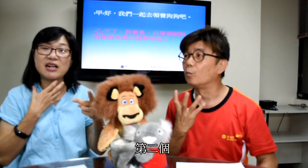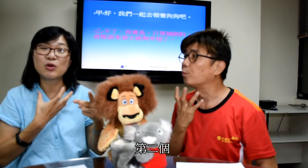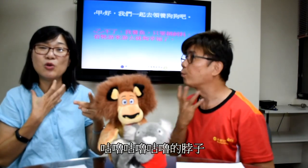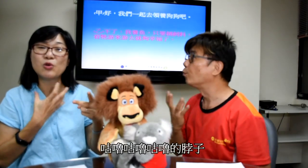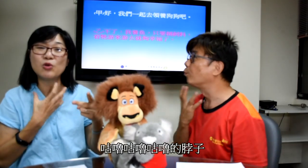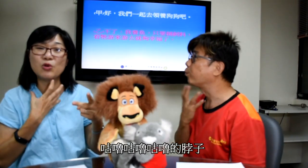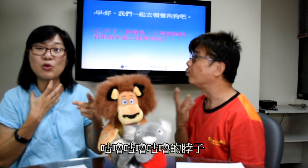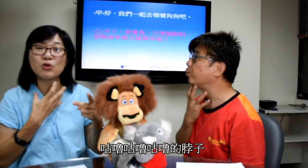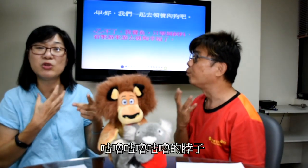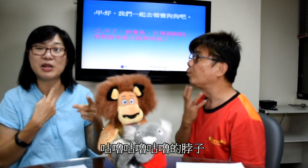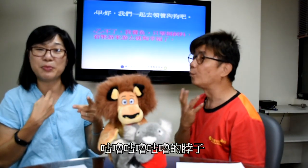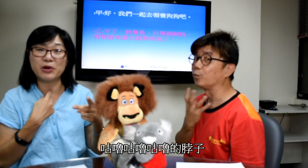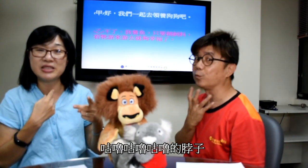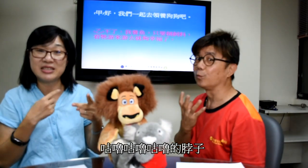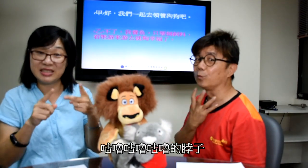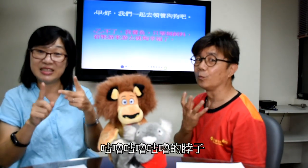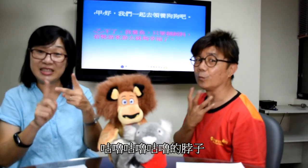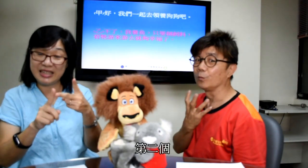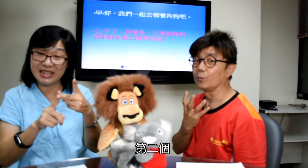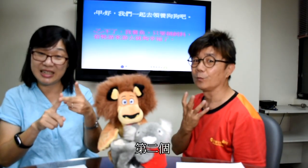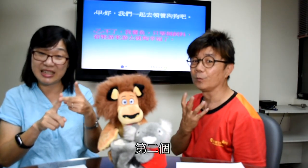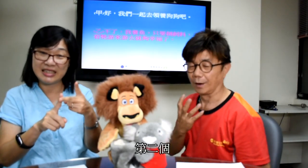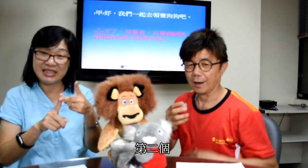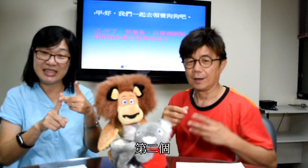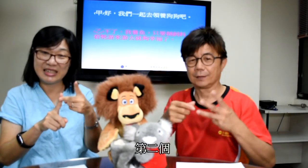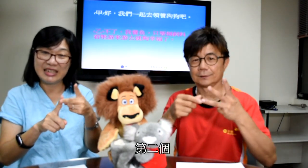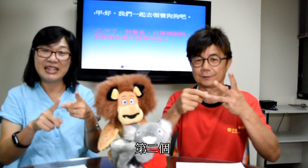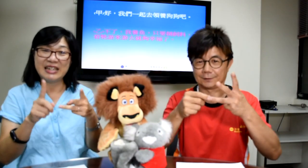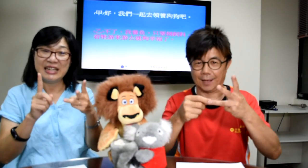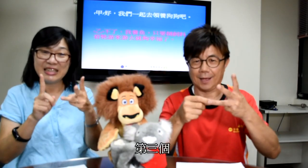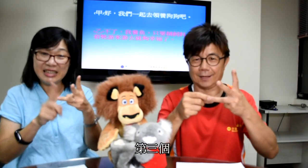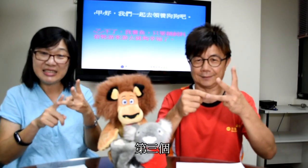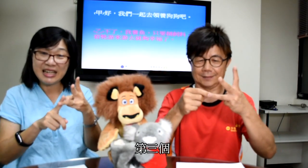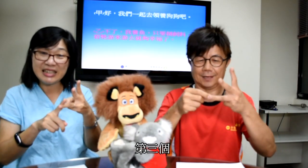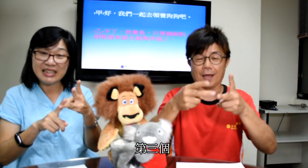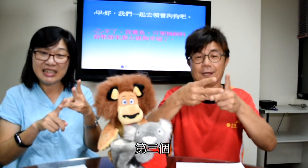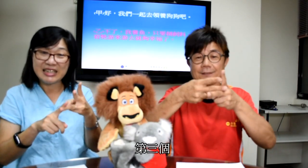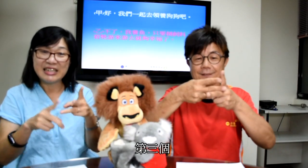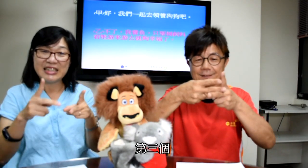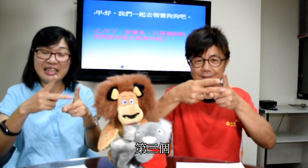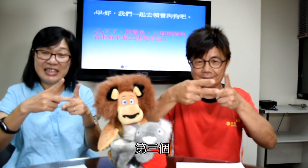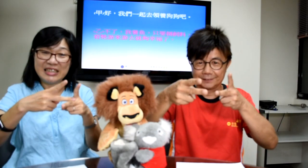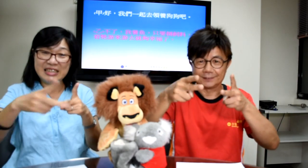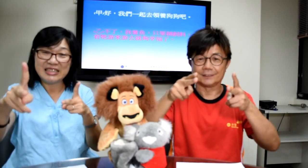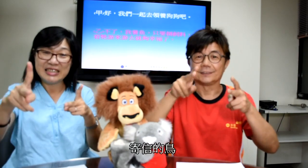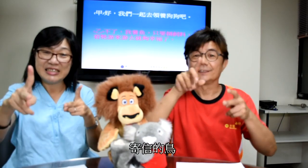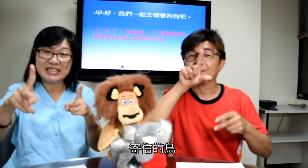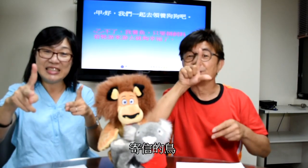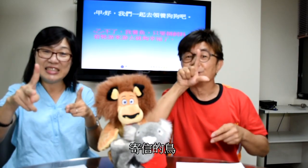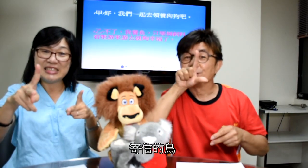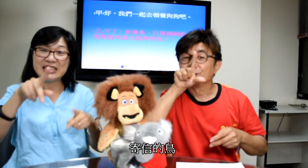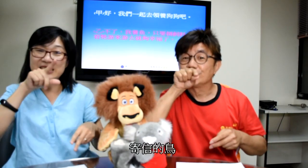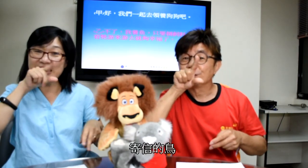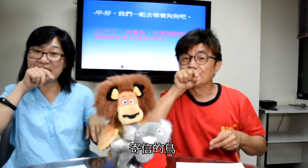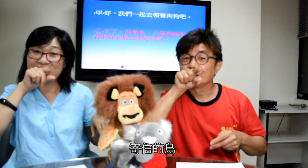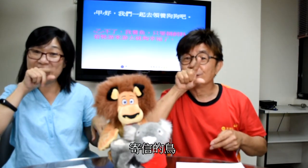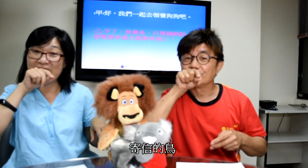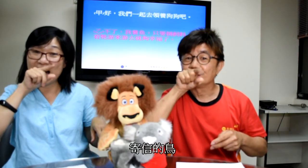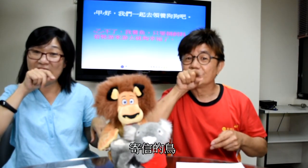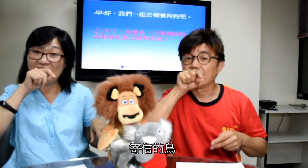咕噜咕噜咕噜咕噜的脖子，第二个。第三个即兴的